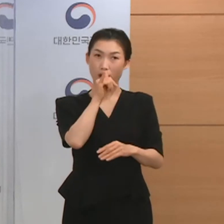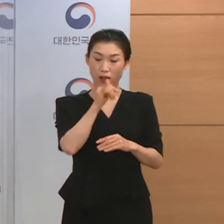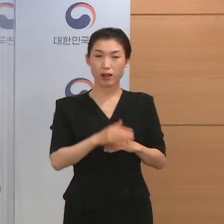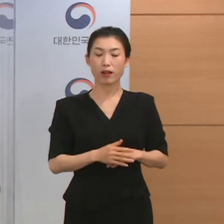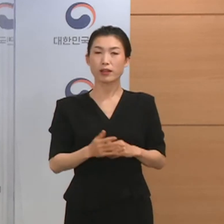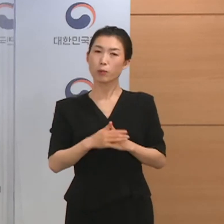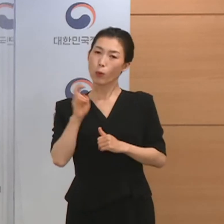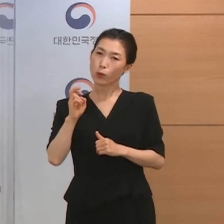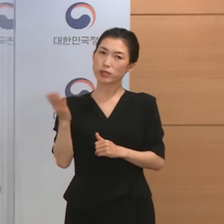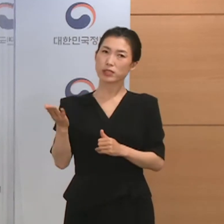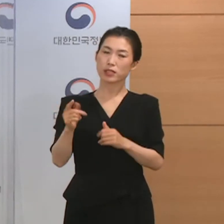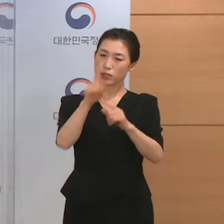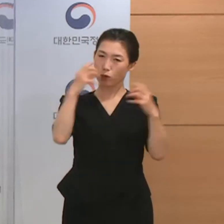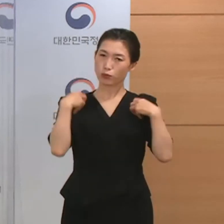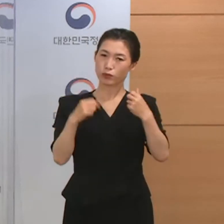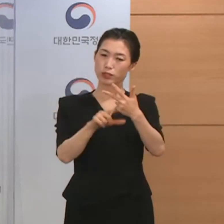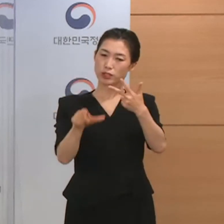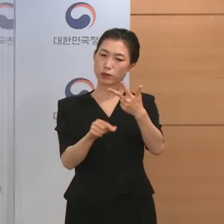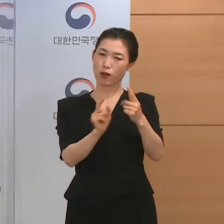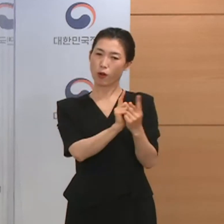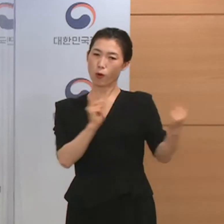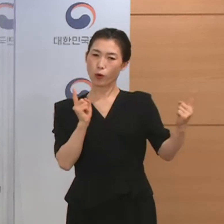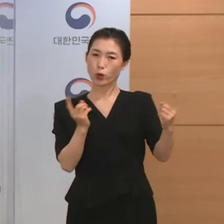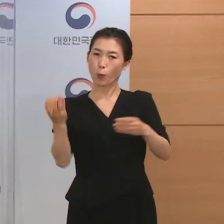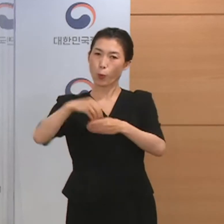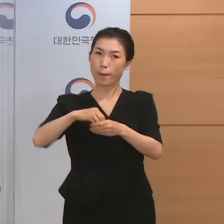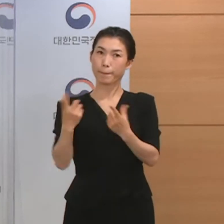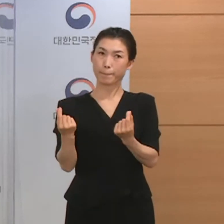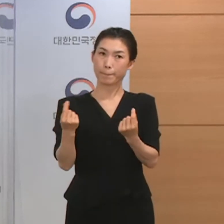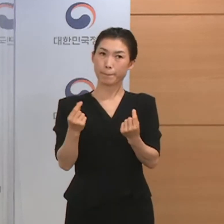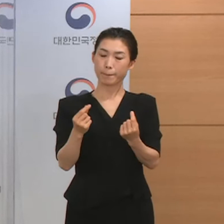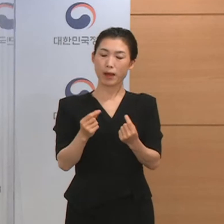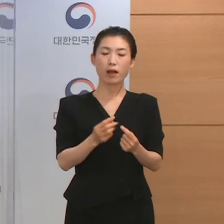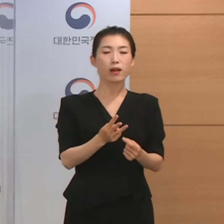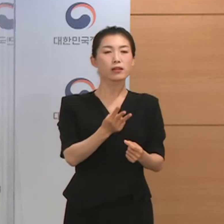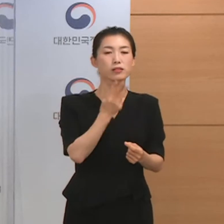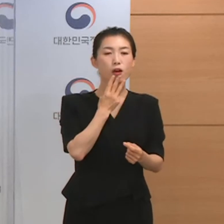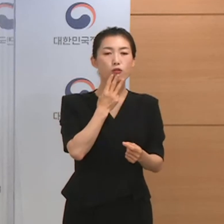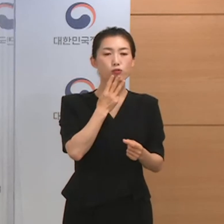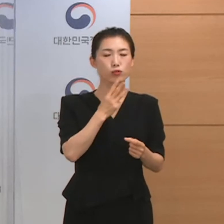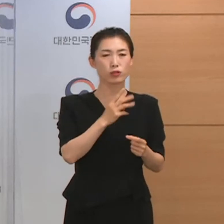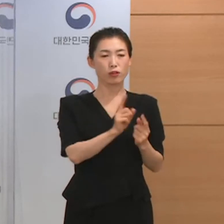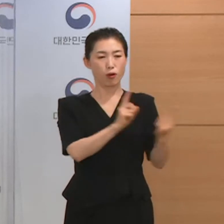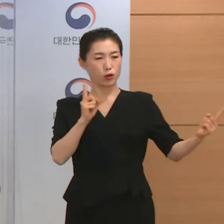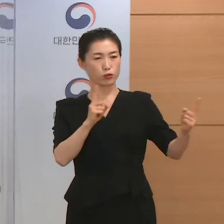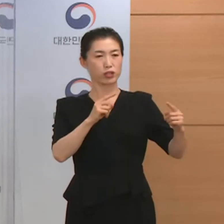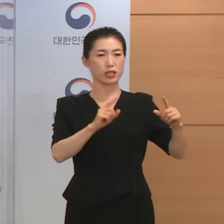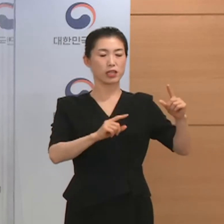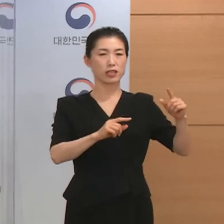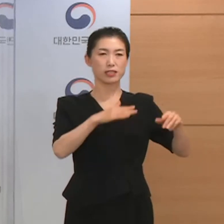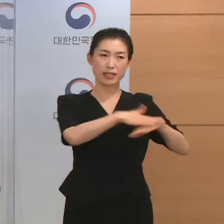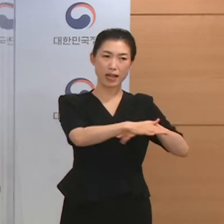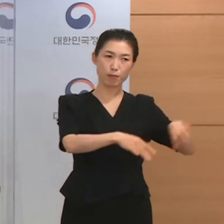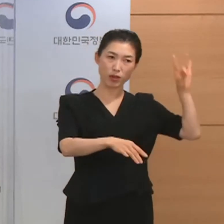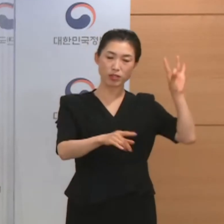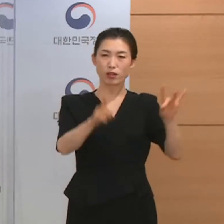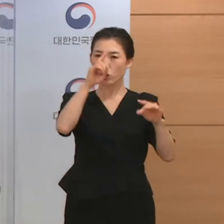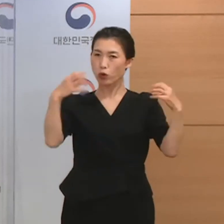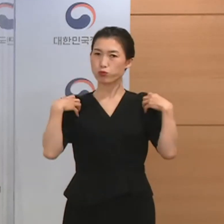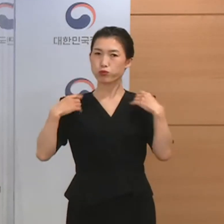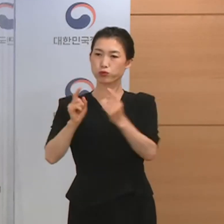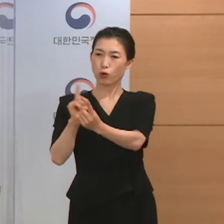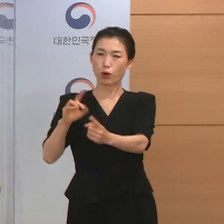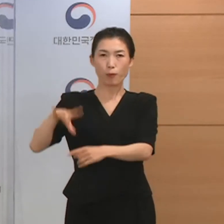개편된 거리두기에 반영되는 것인지, 서울형 거리두기가 먼저 시행될 수도 있는 것인지 설명 부탁드립니다.